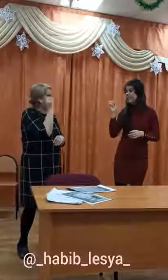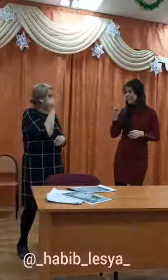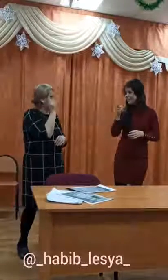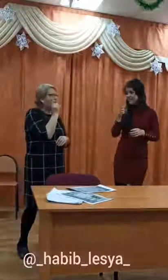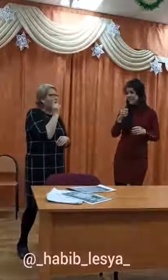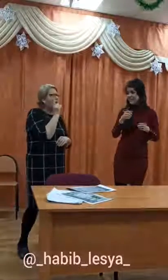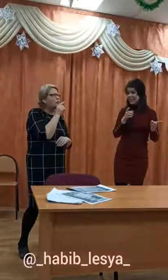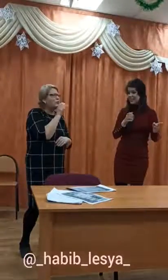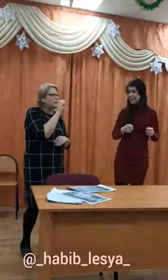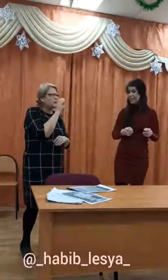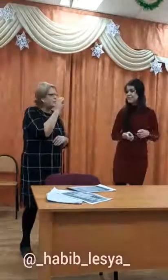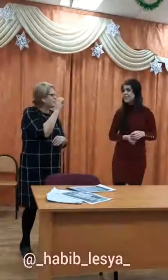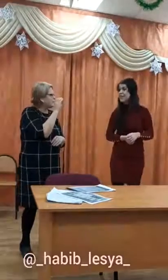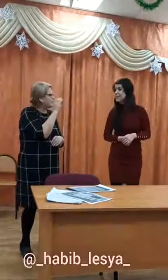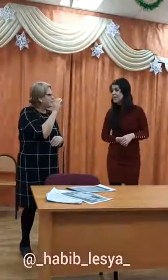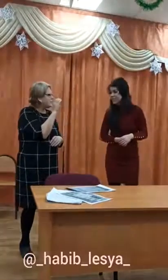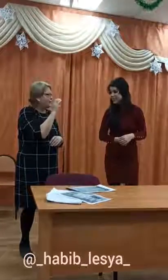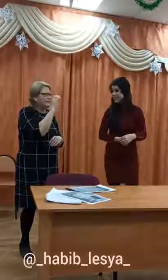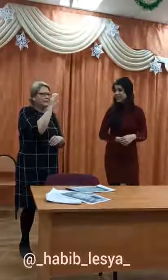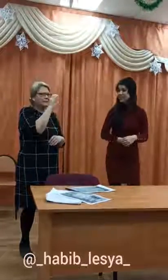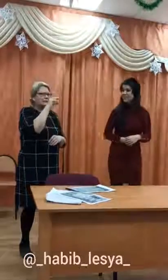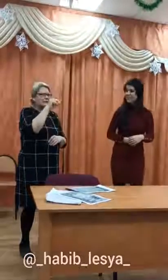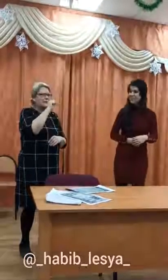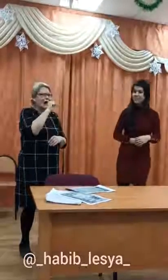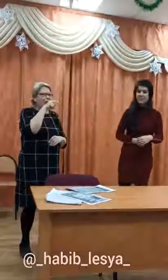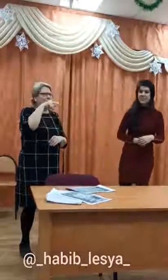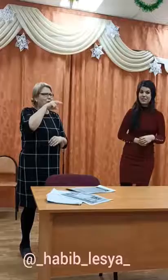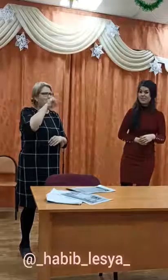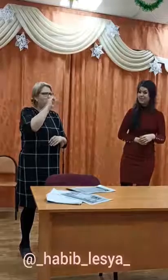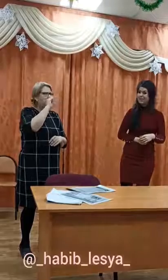Киргизии. Его зовут Сталбек. Сталбек!